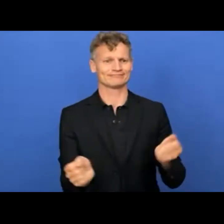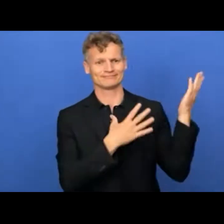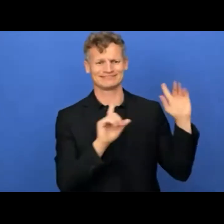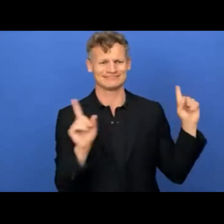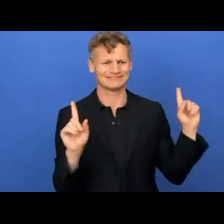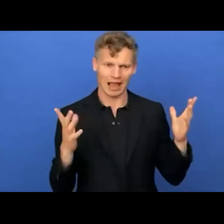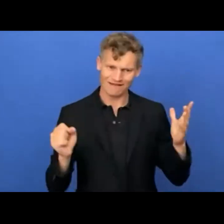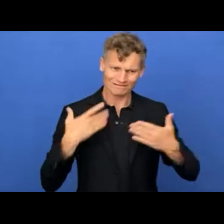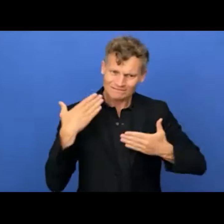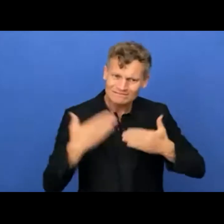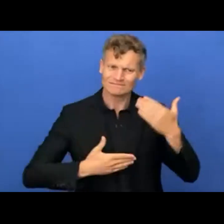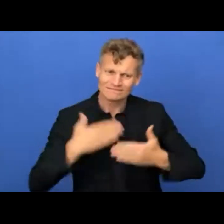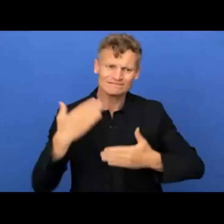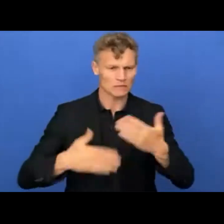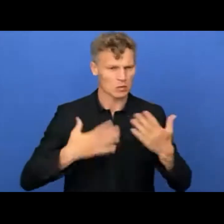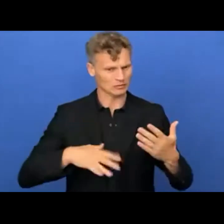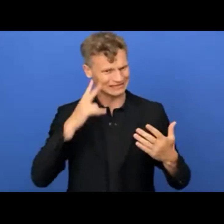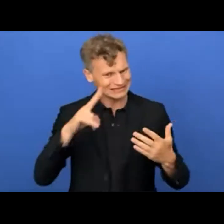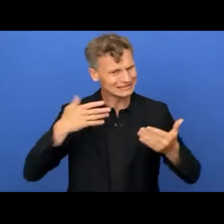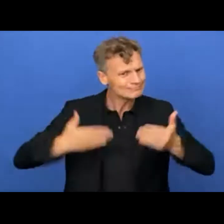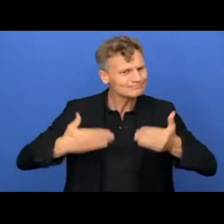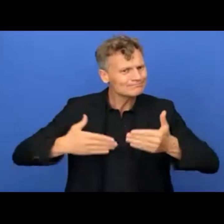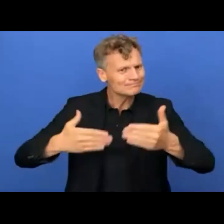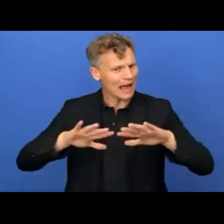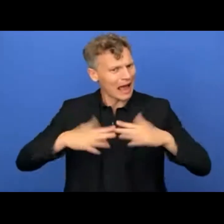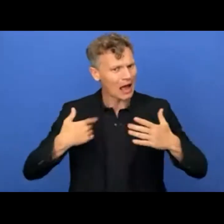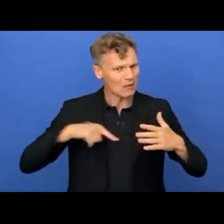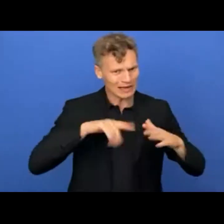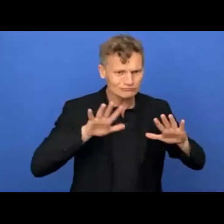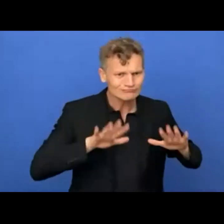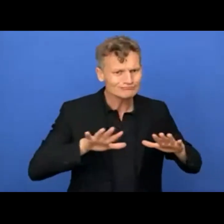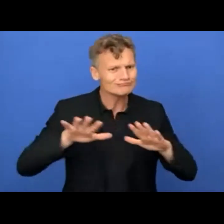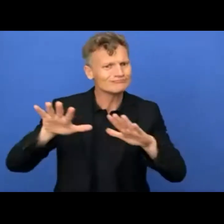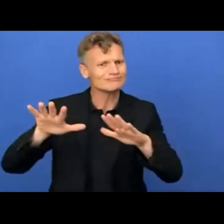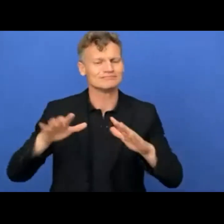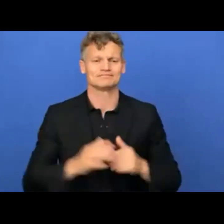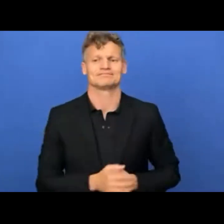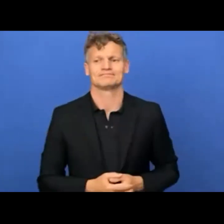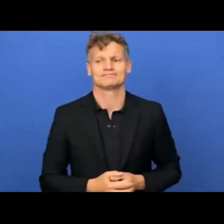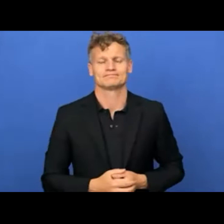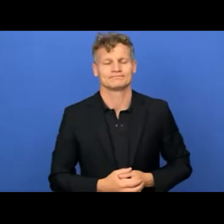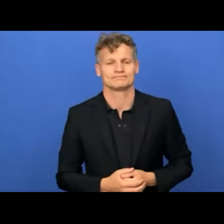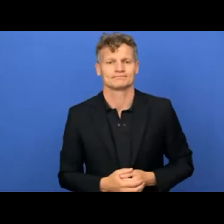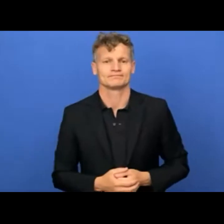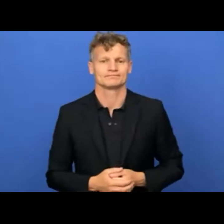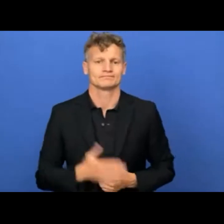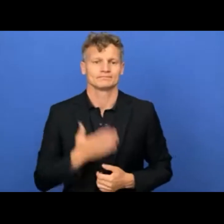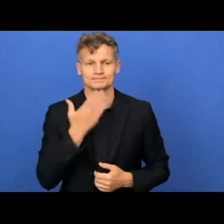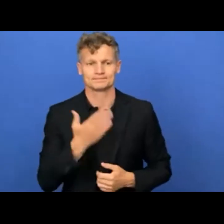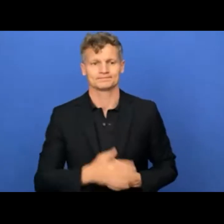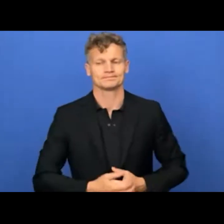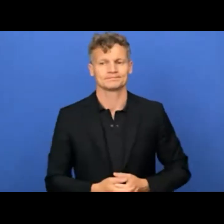continu pour améliorer l'accès et l'équité de l'éducation de la petite enfance. Voilà, merci.